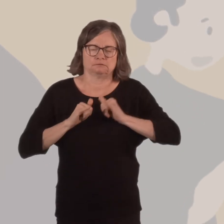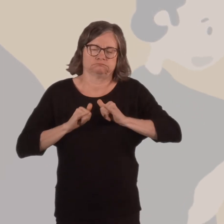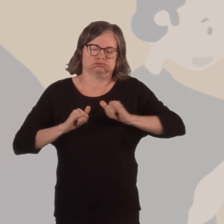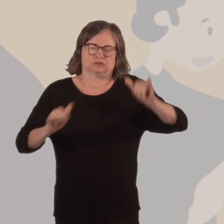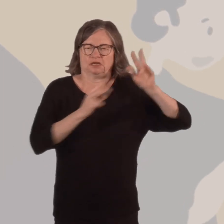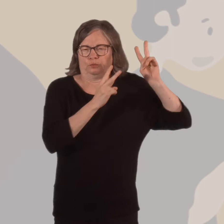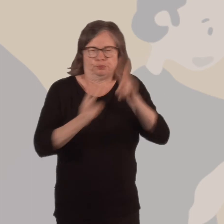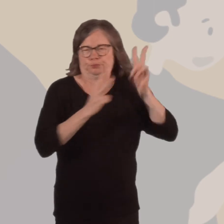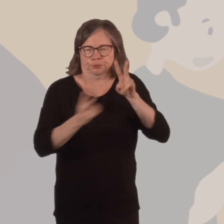vent.